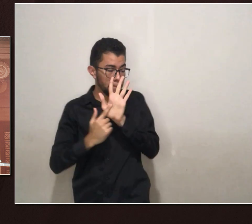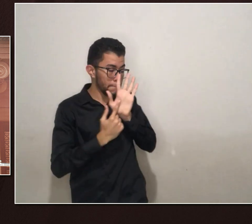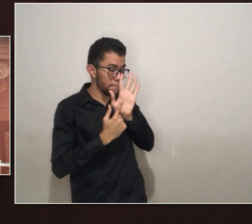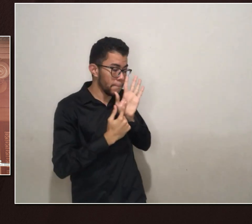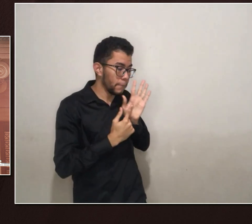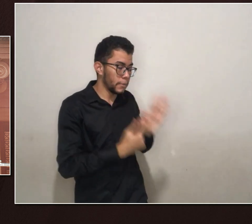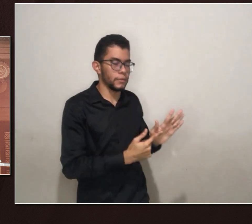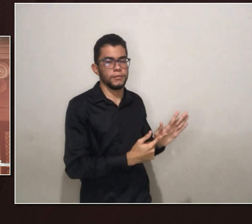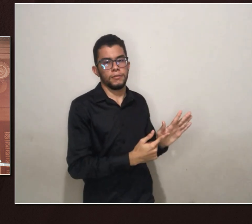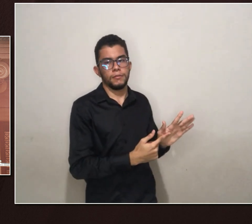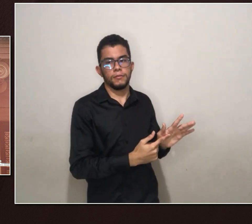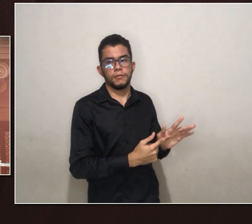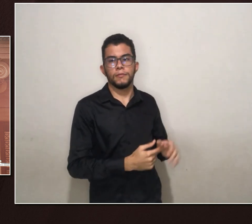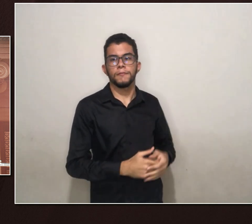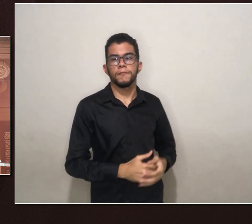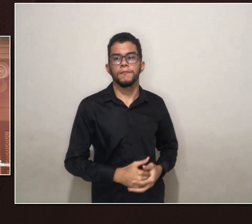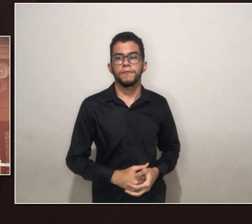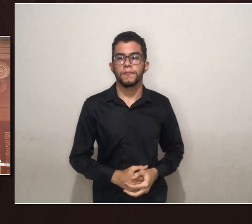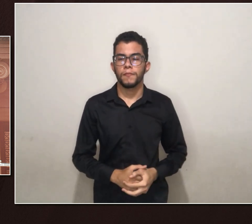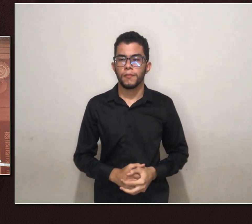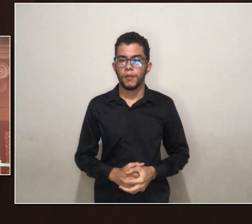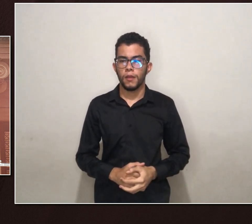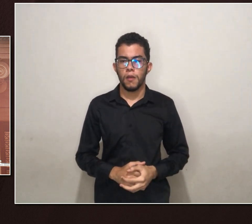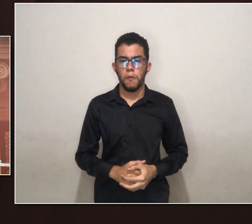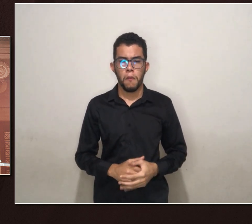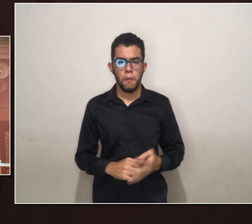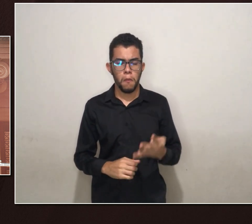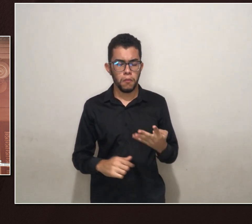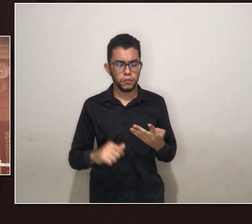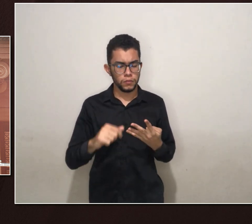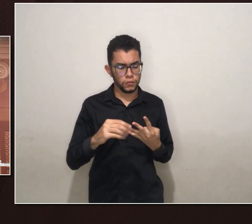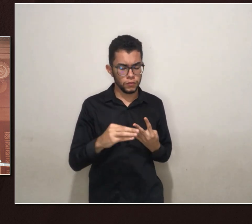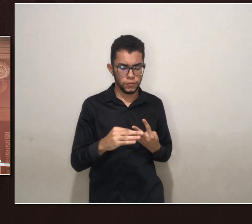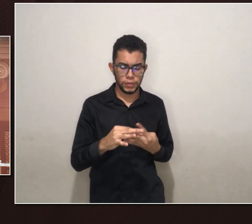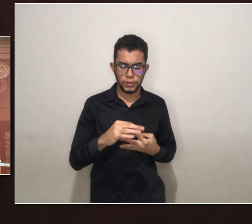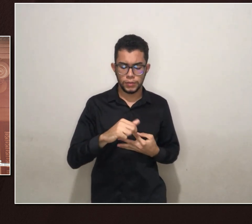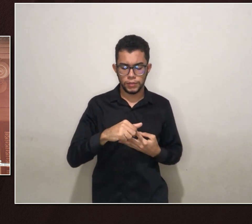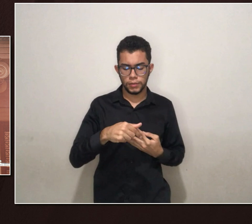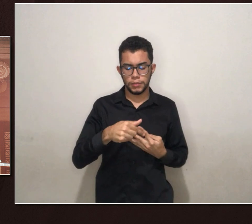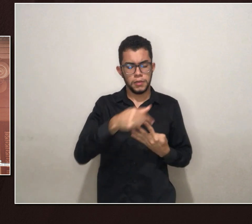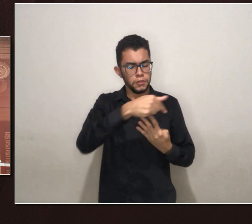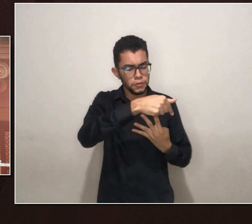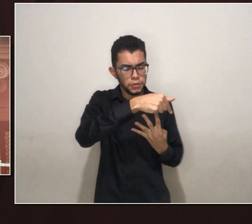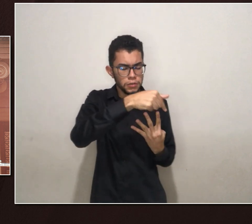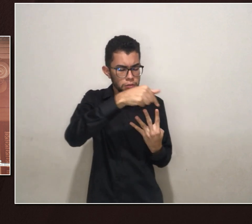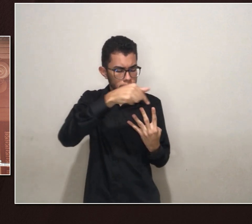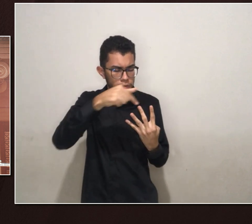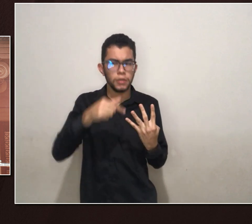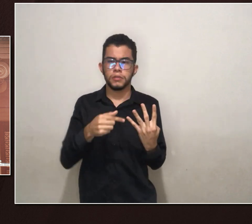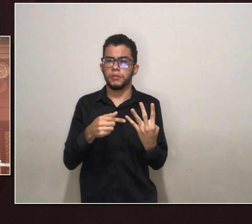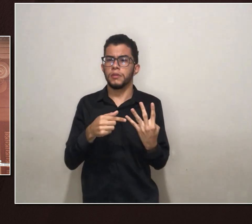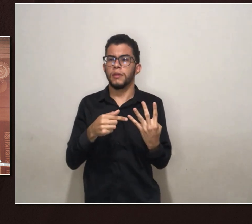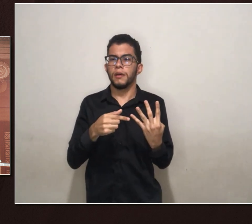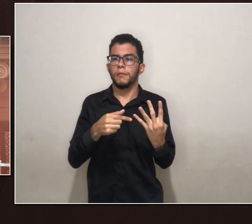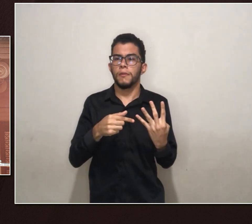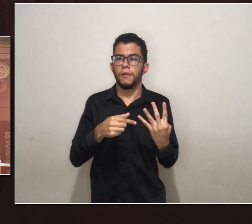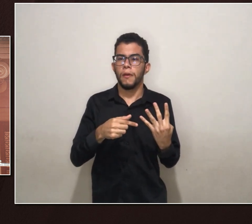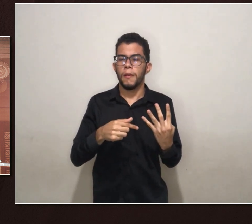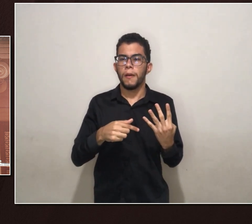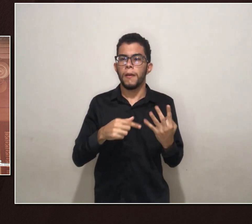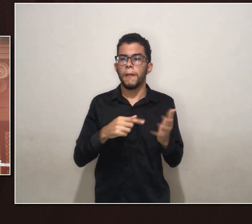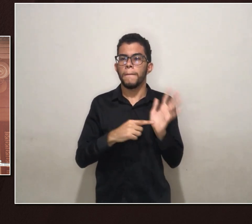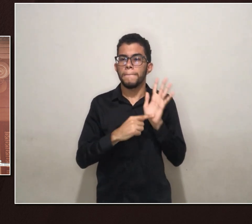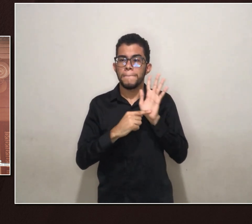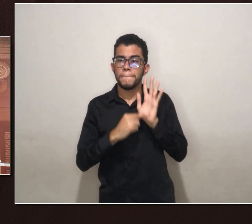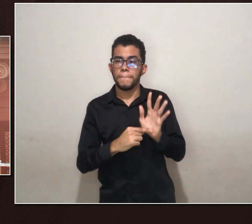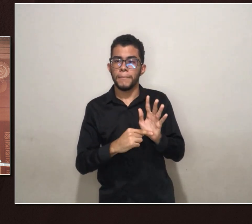para o candelabro, vai primeiramente para um vaso. Esse vaso, é isso que eu queria explicar, esse